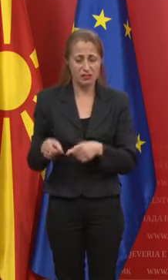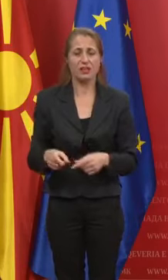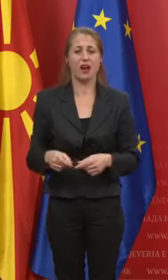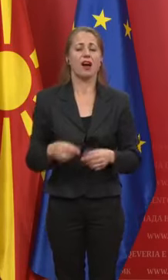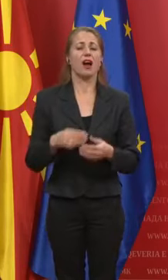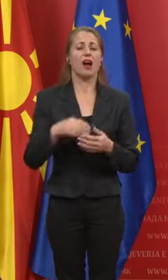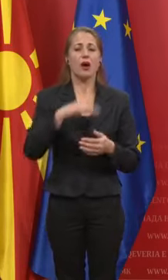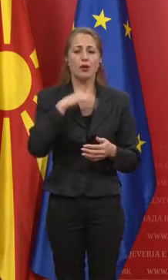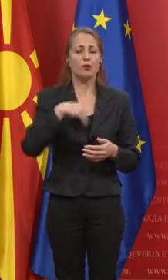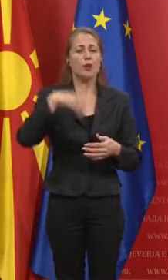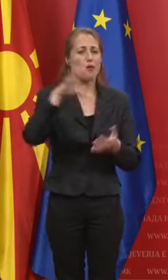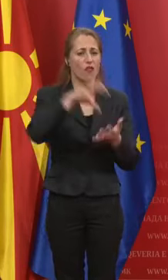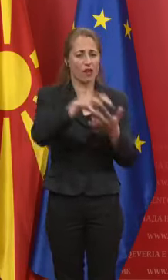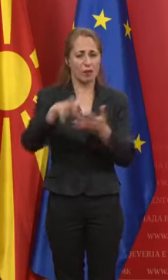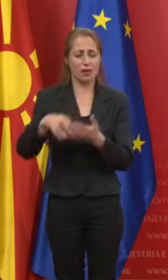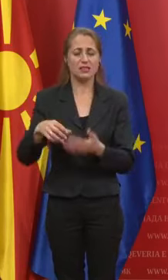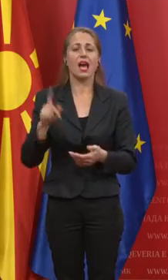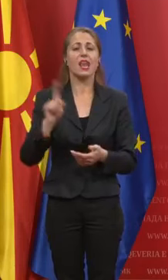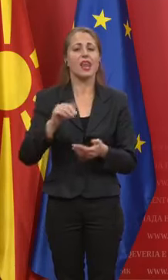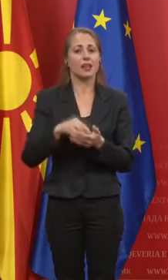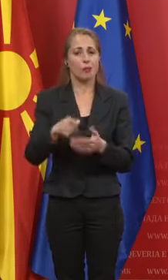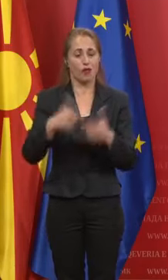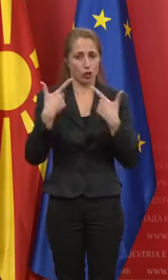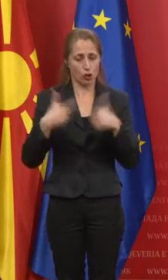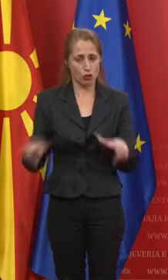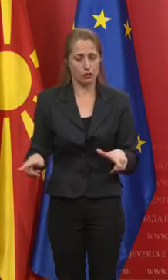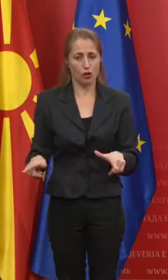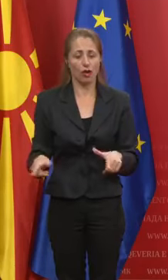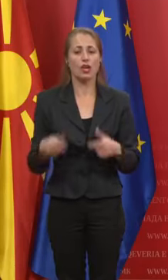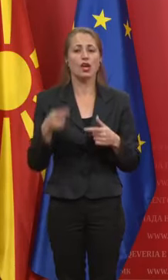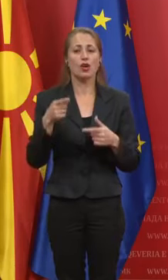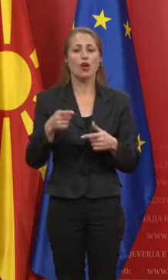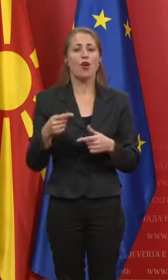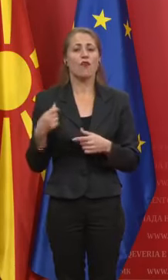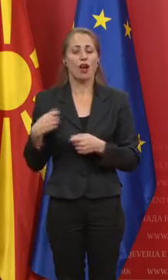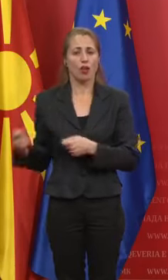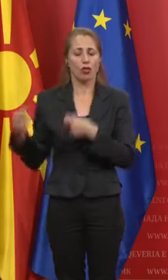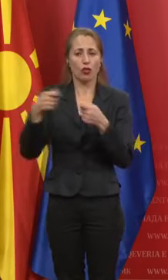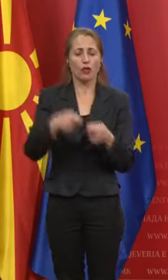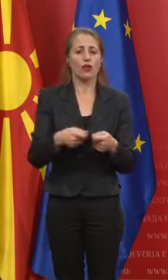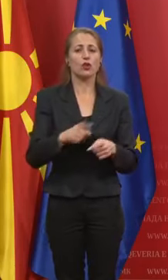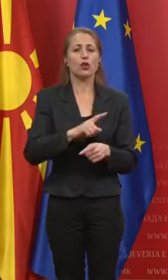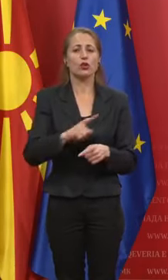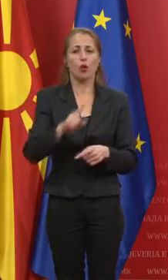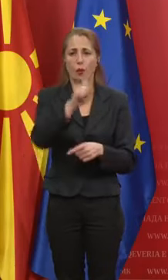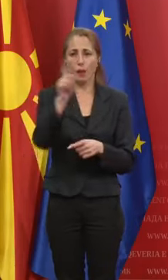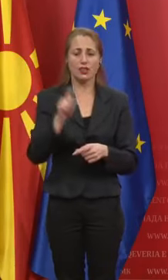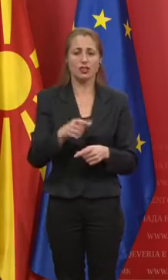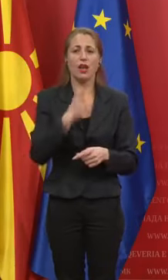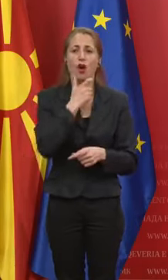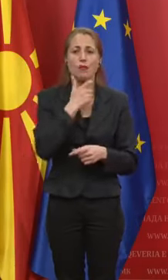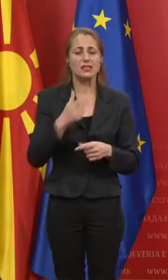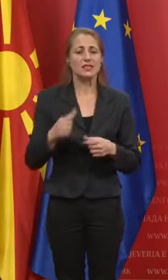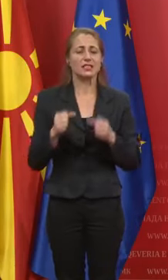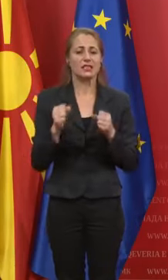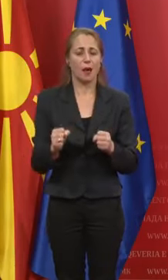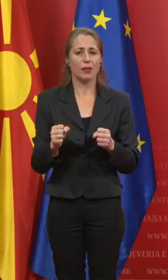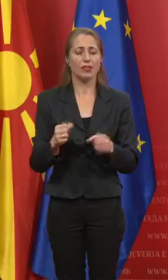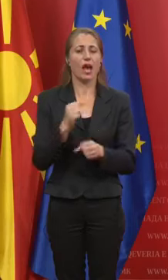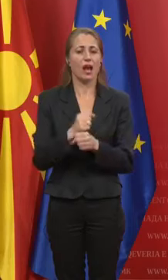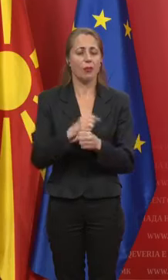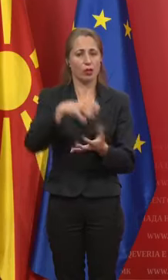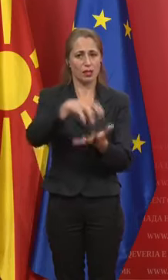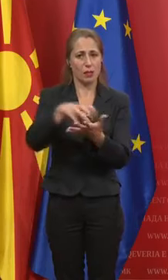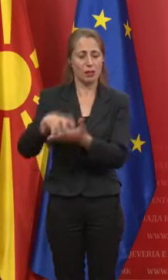поле. Ова не смееме да го дозволиме, бидејќи ова ќе значи и доведување во прашање на економската стабилност за земјата, работните